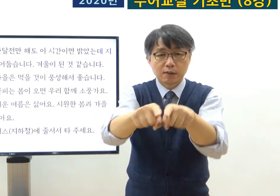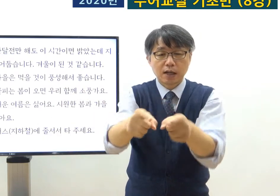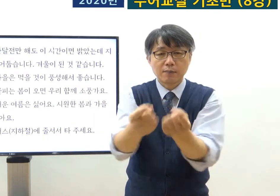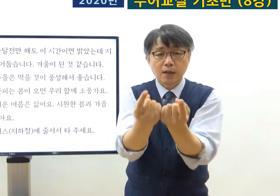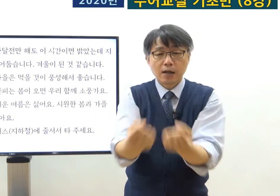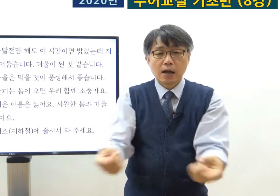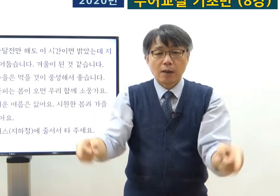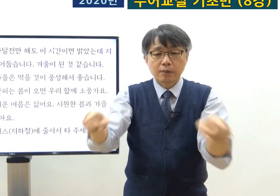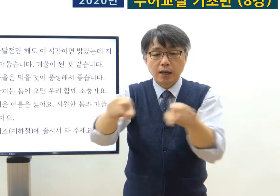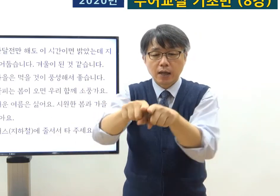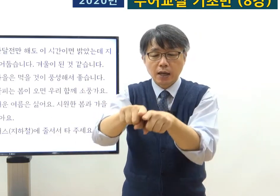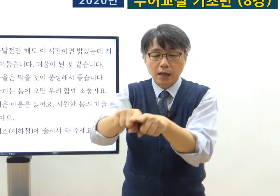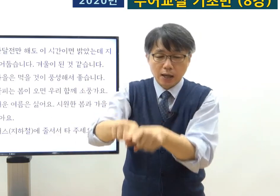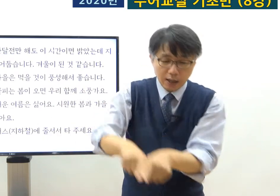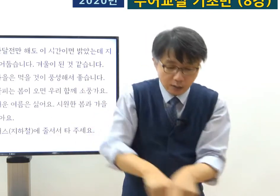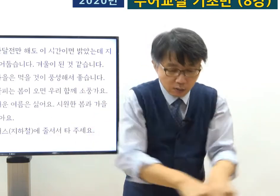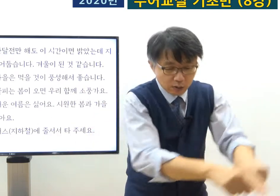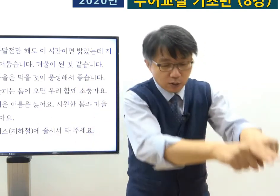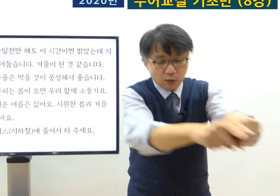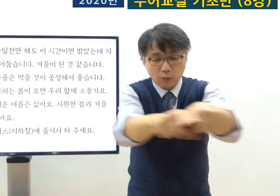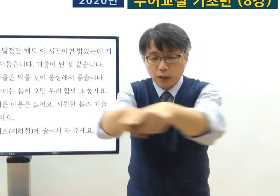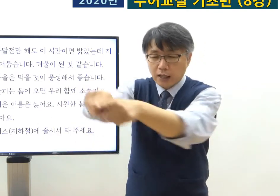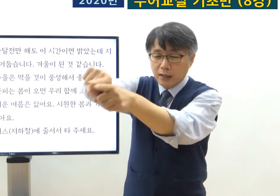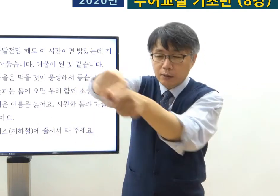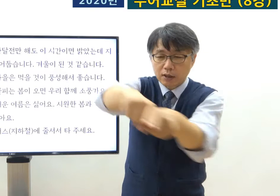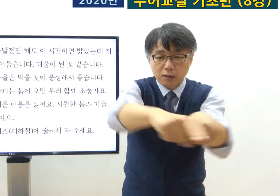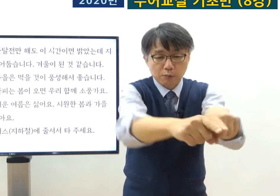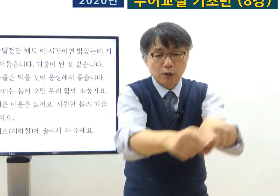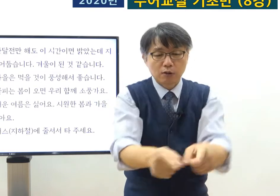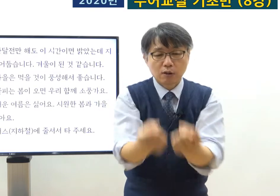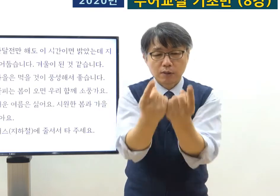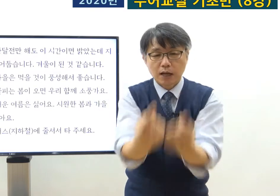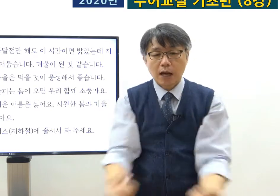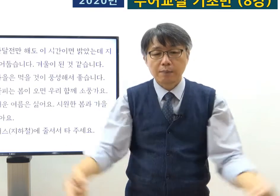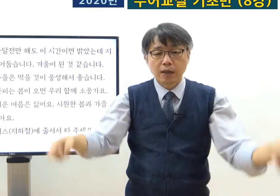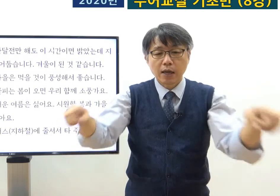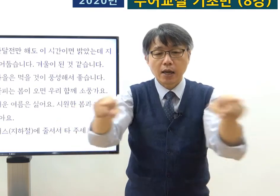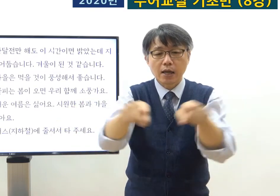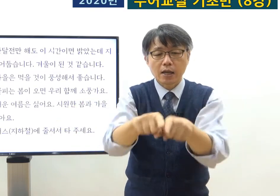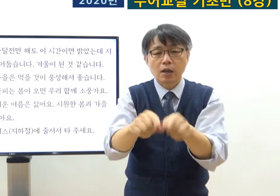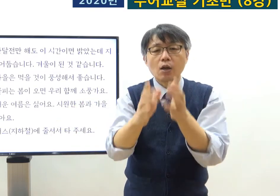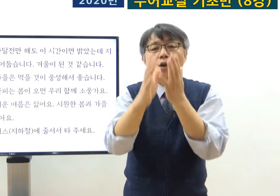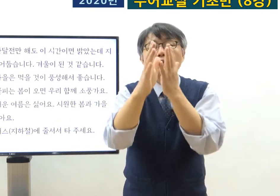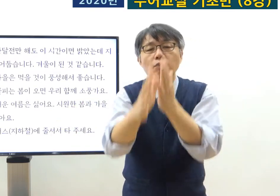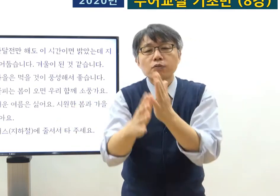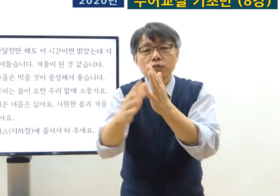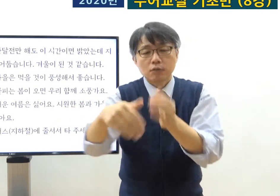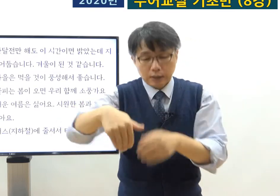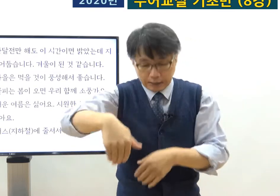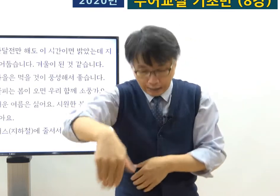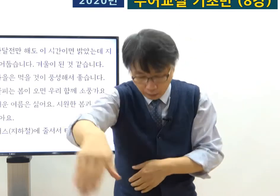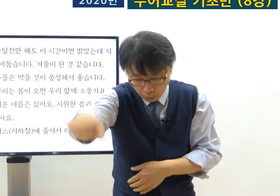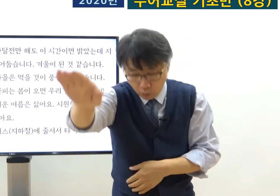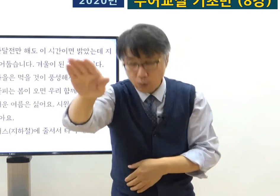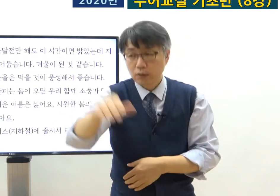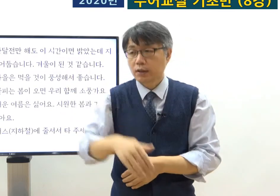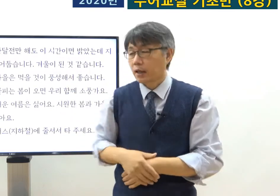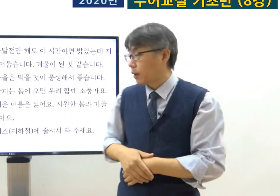함께랍니다. 함께 이렇게 동행하다 뭐 이렇게 표현하기도 합니다. 함께 소풍 가요. 이렇게